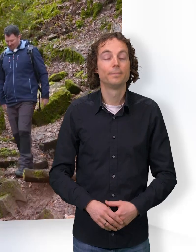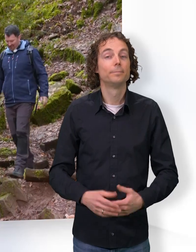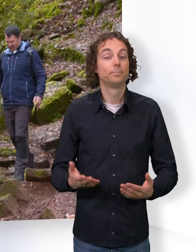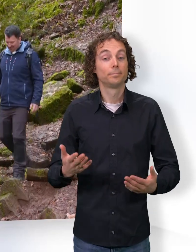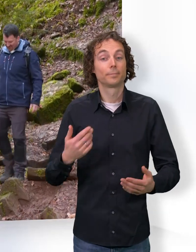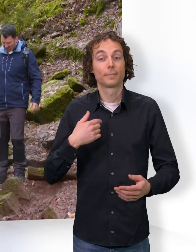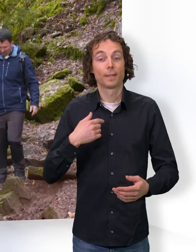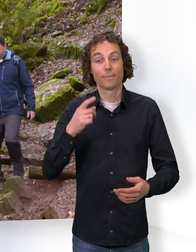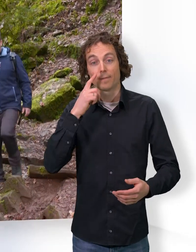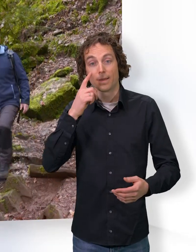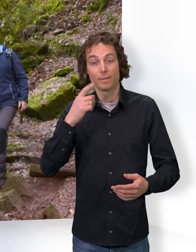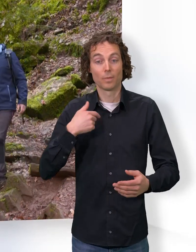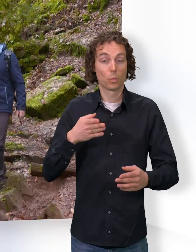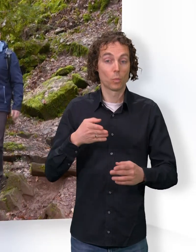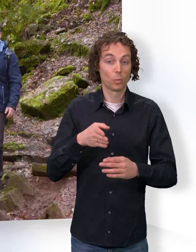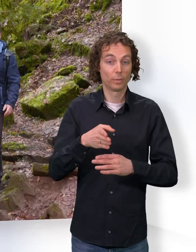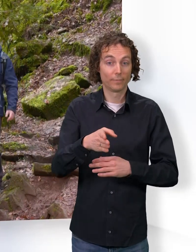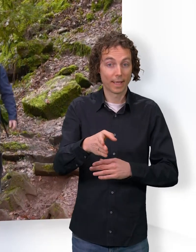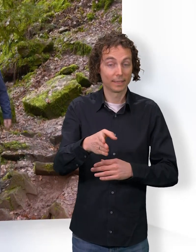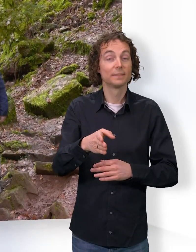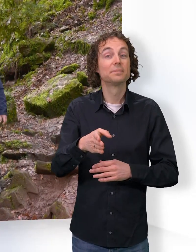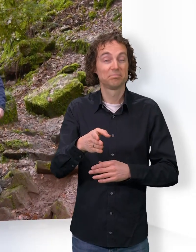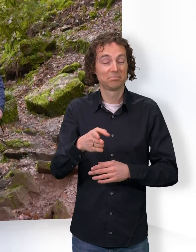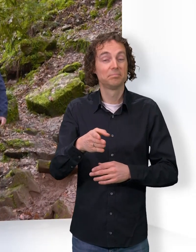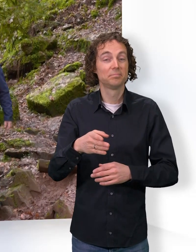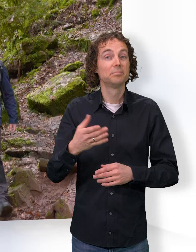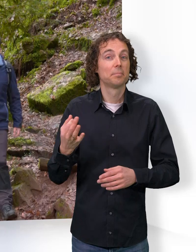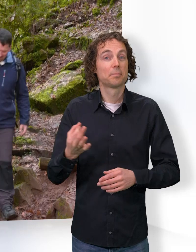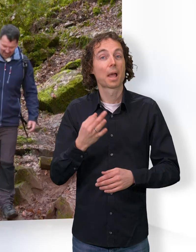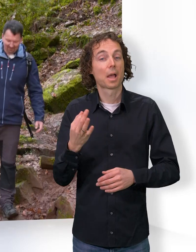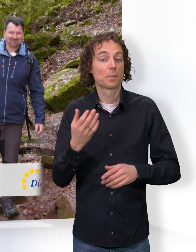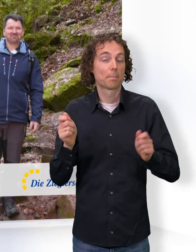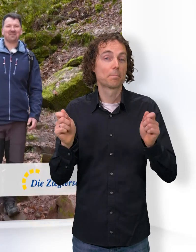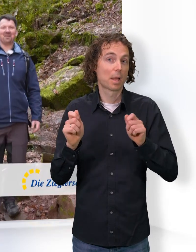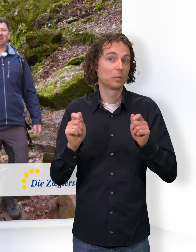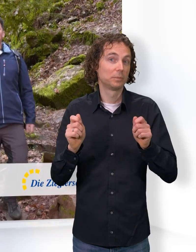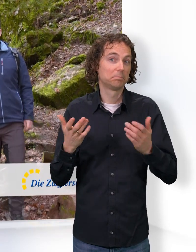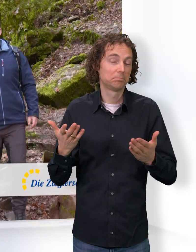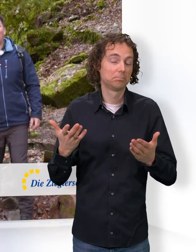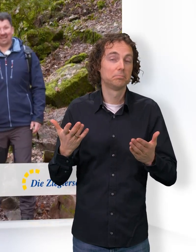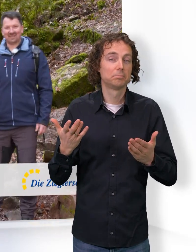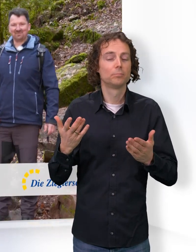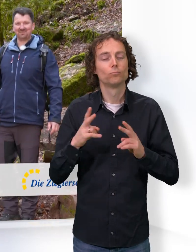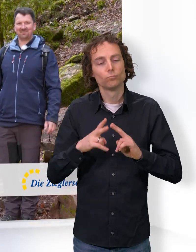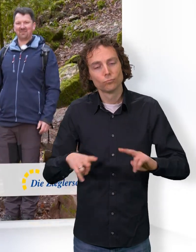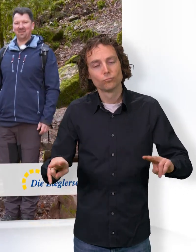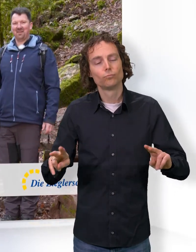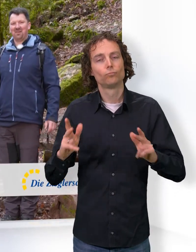Wenn man unterwegs ist, sollte man auch immer mal wieder Pause machen und